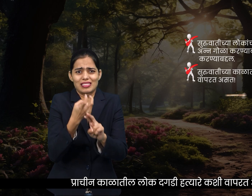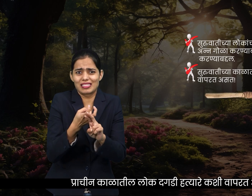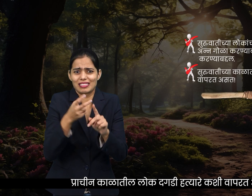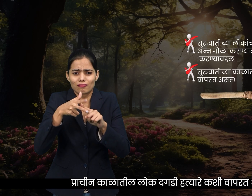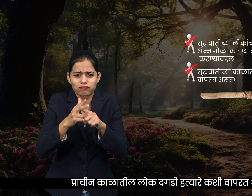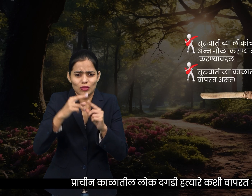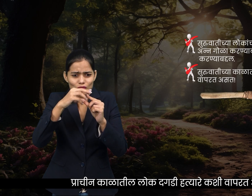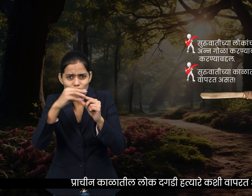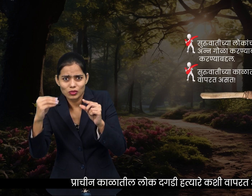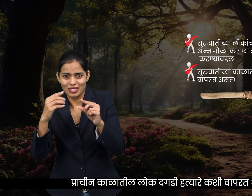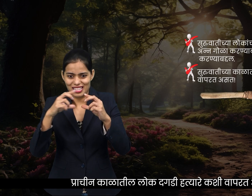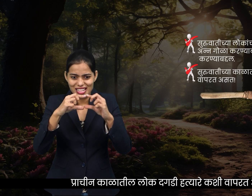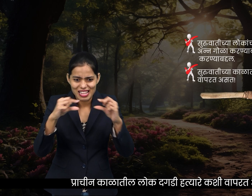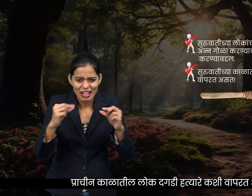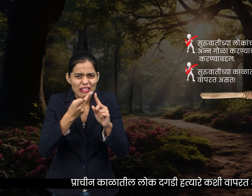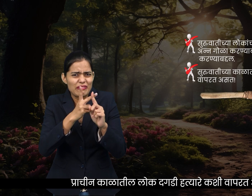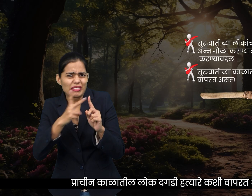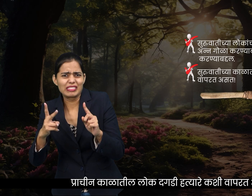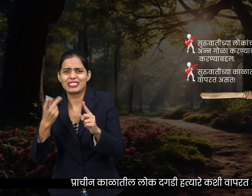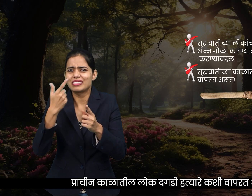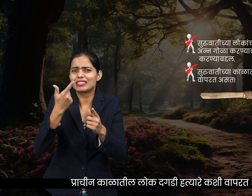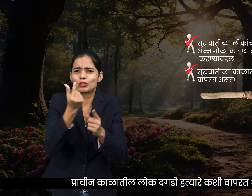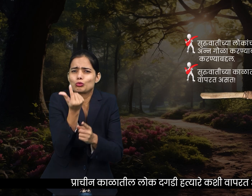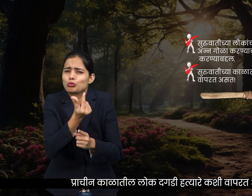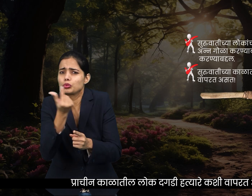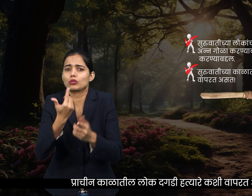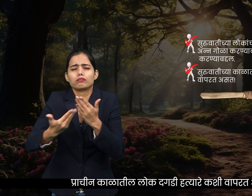प्राचीन काळातील लोक दगडी हत्यारे कशी वापरत असत.